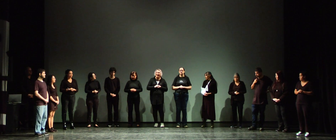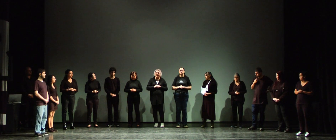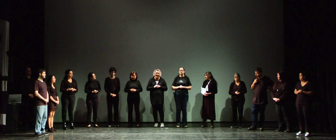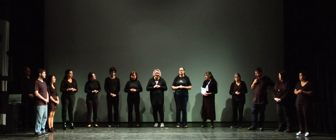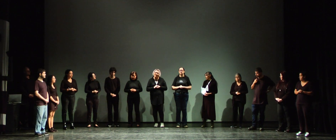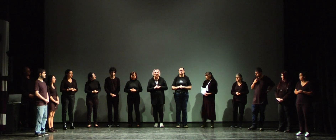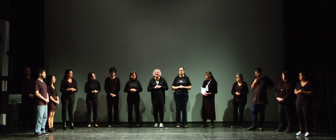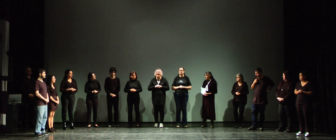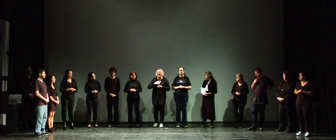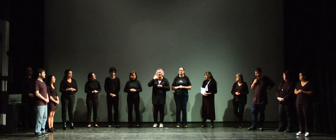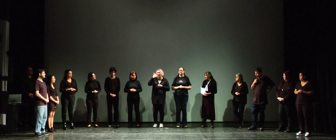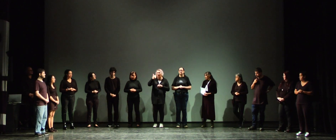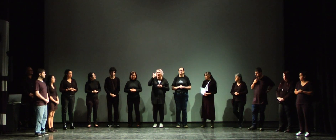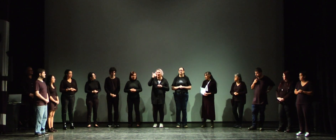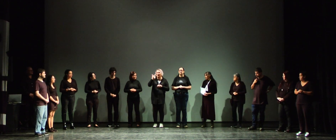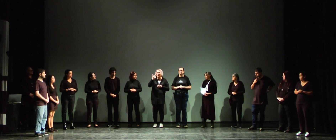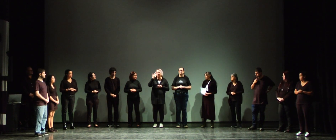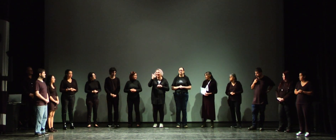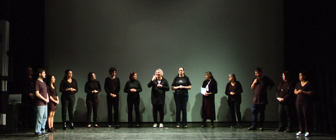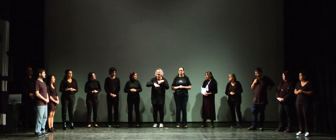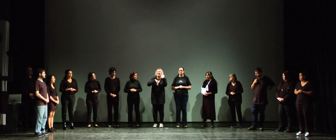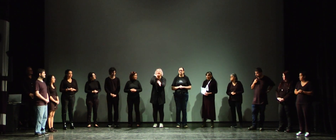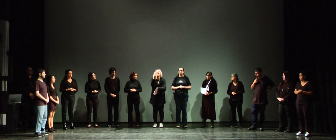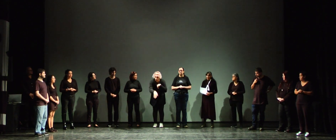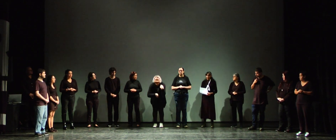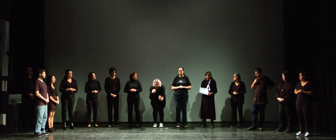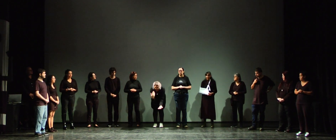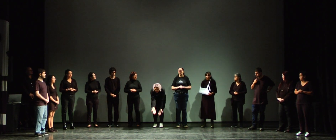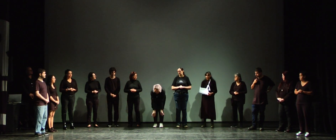bem simples. É 1, 2, 3, caio.